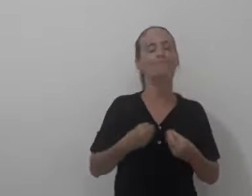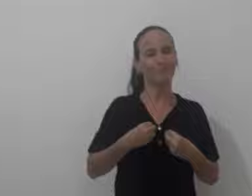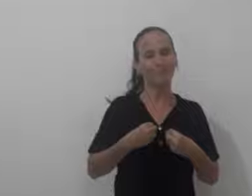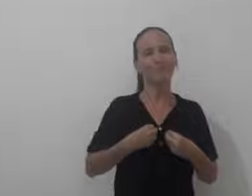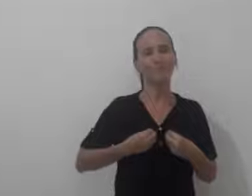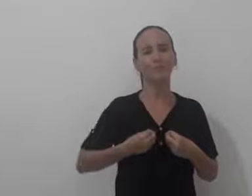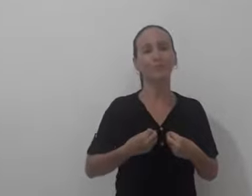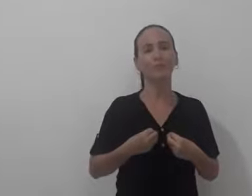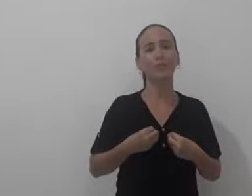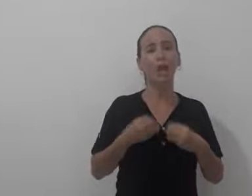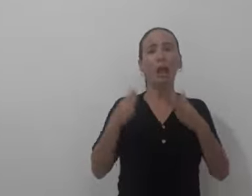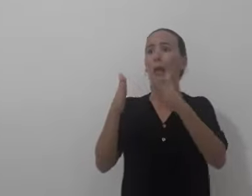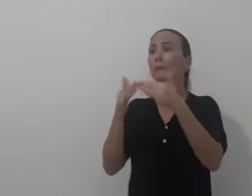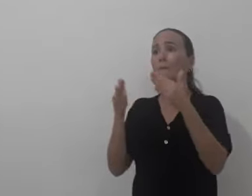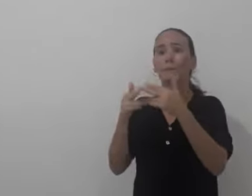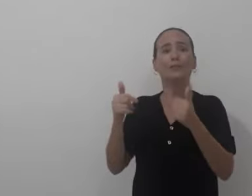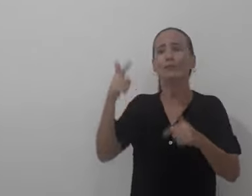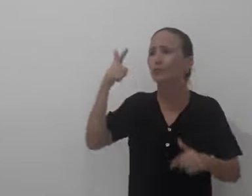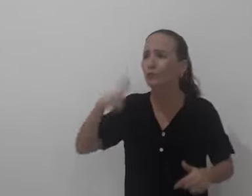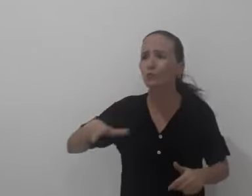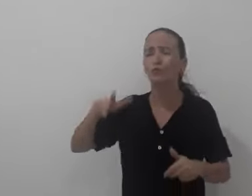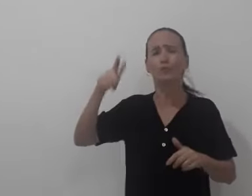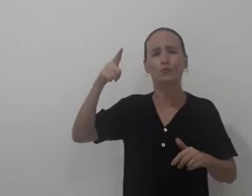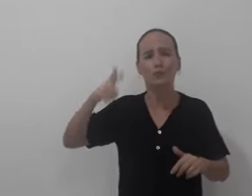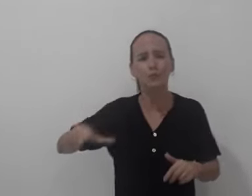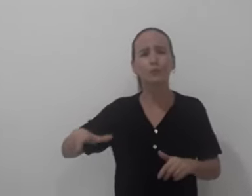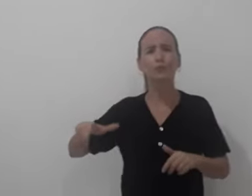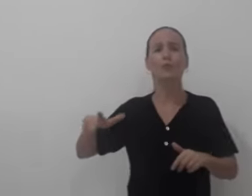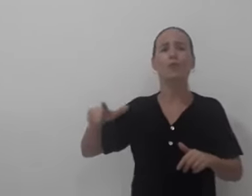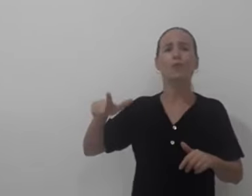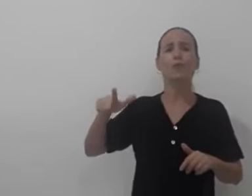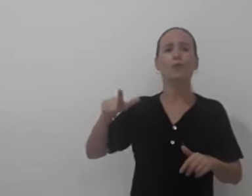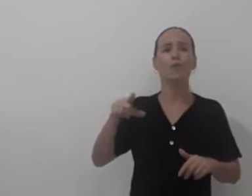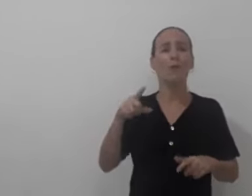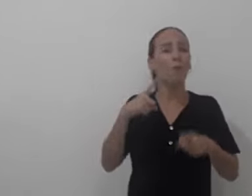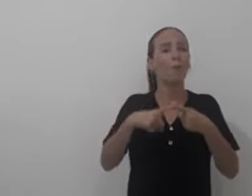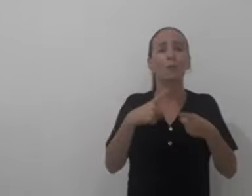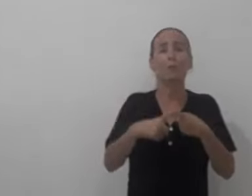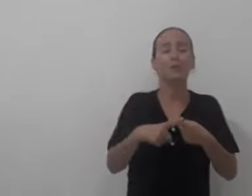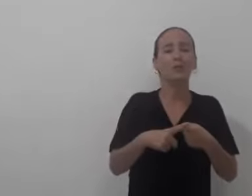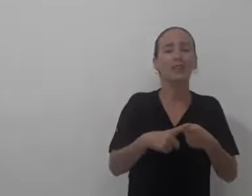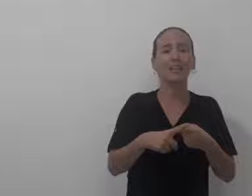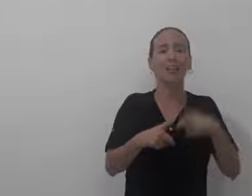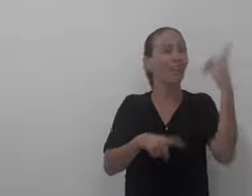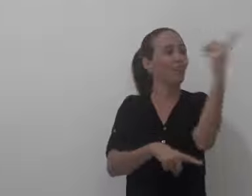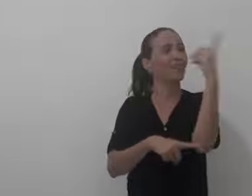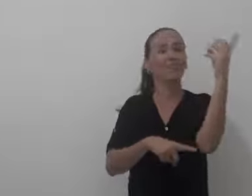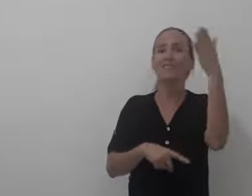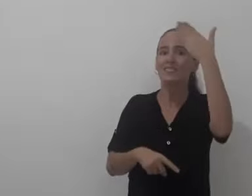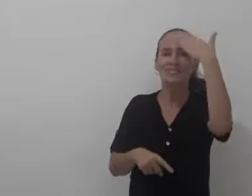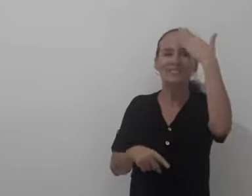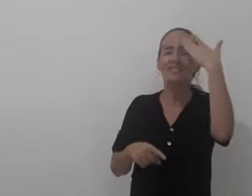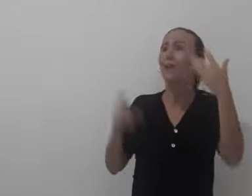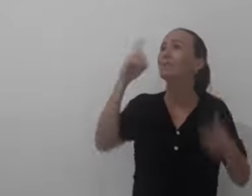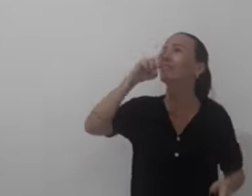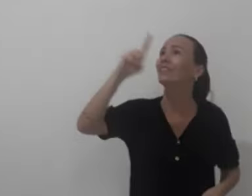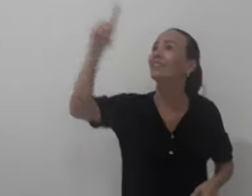a Deus, porque ele sabe que Deus o escuta, que Deus o ouve. Queridos